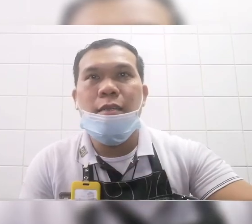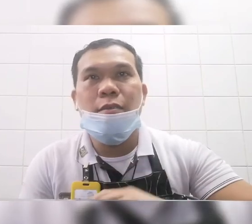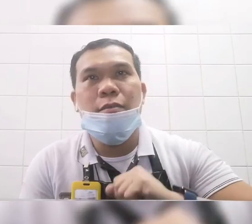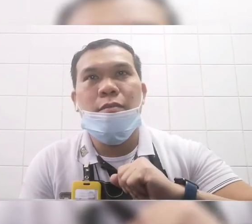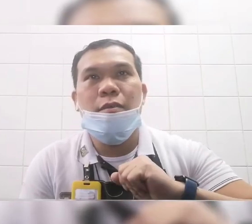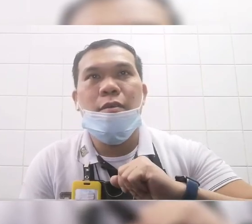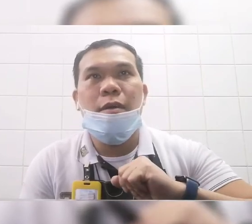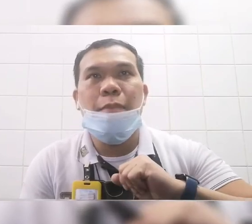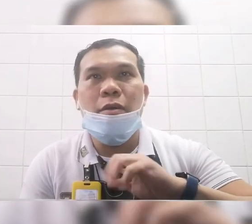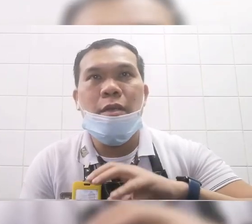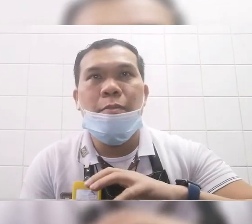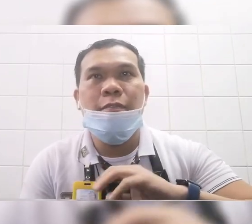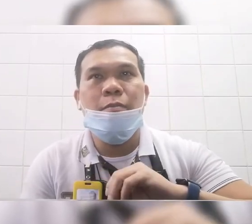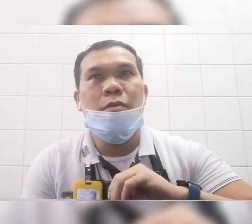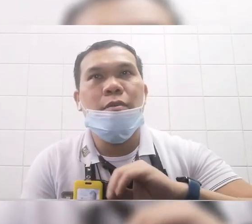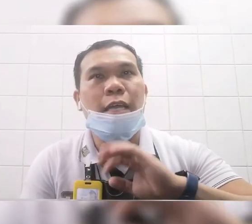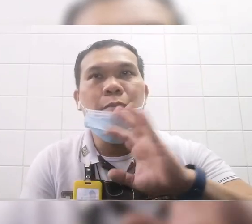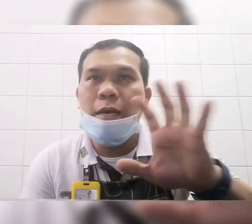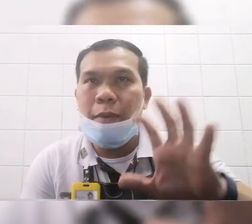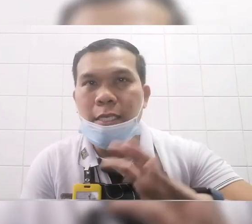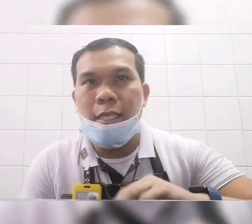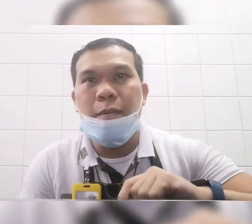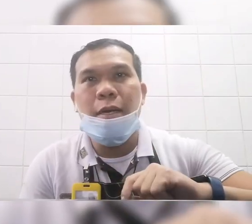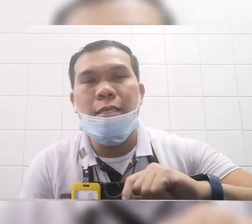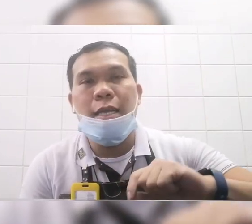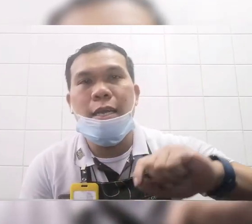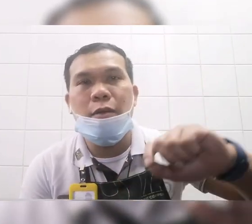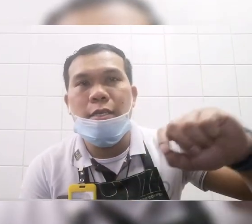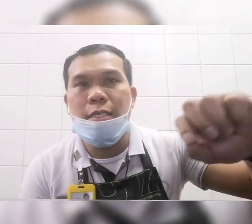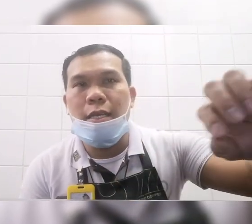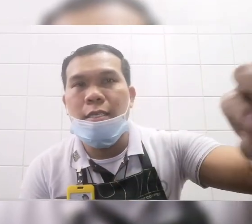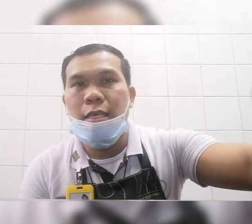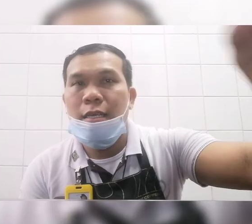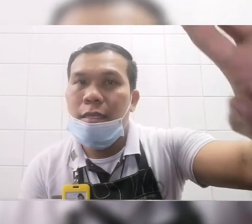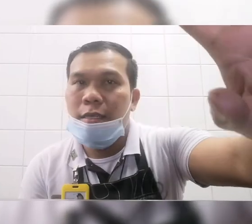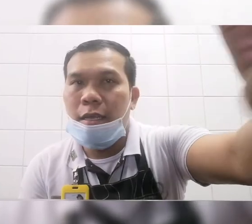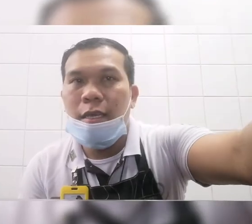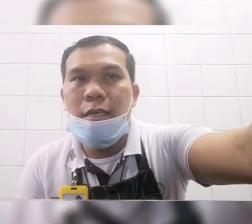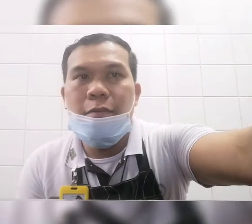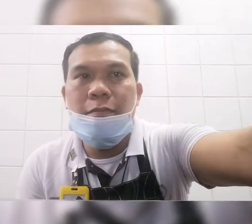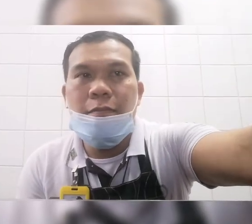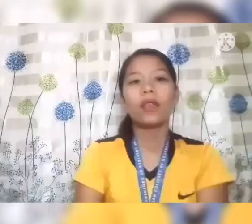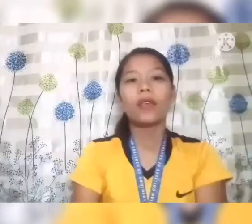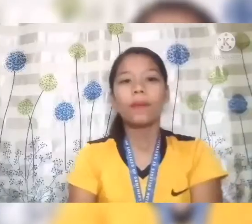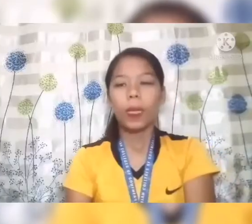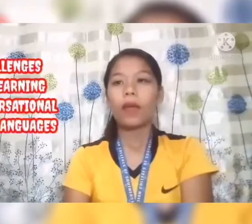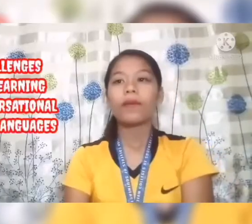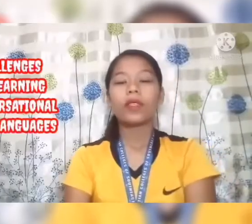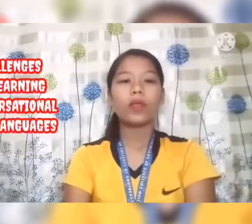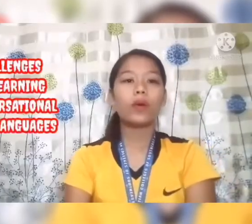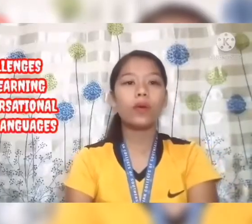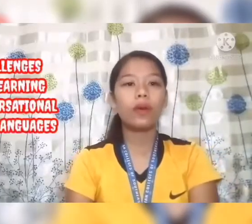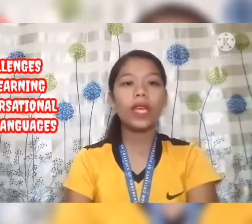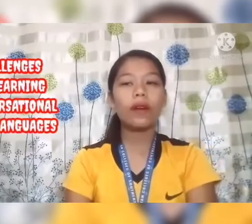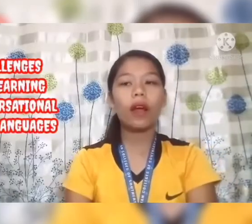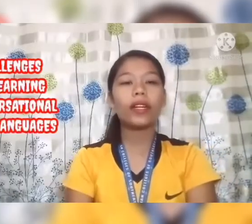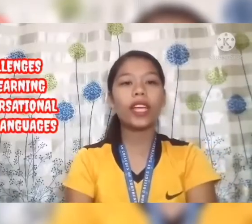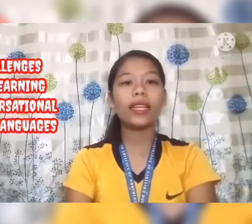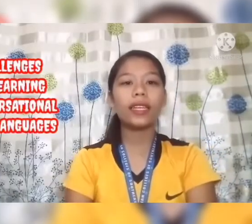kung paano i-perform yung kahit mga basic na mga sign language guys. Thank you. So, here are the challenges